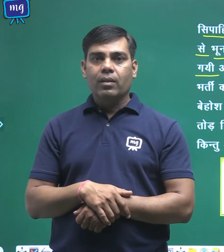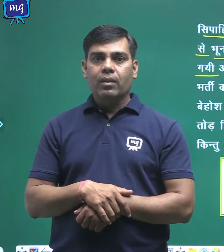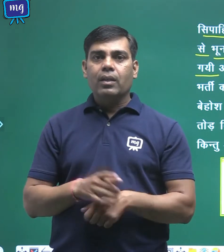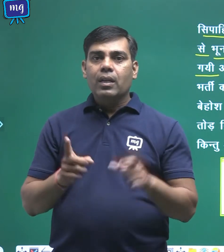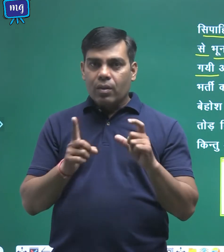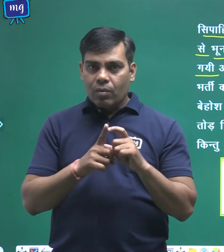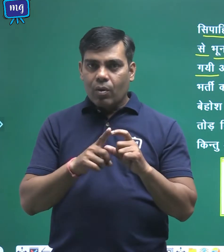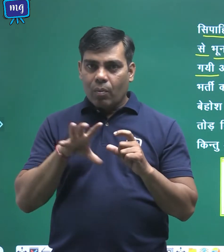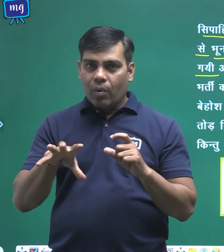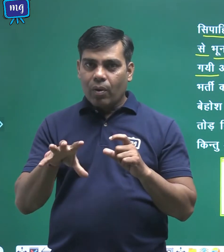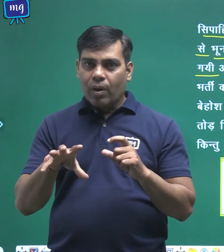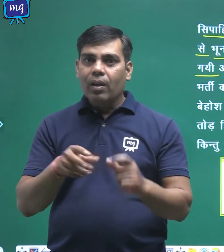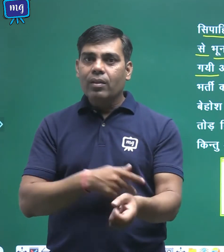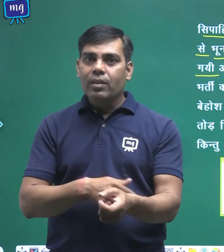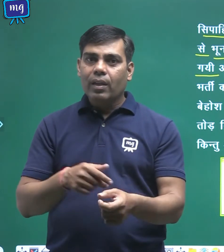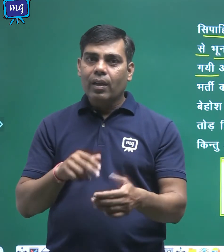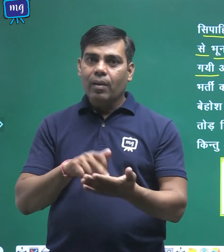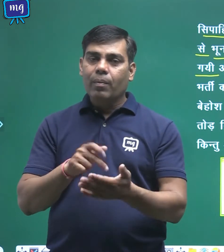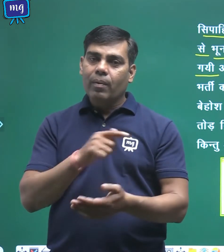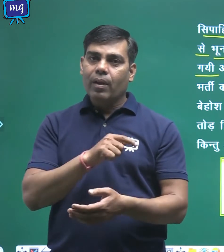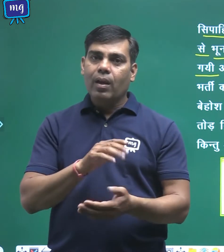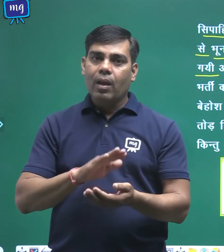अस्पताल में